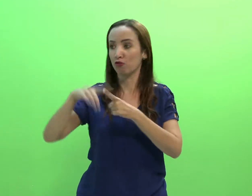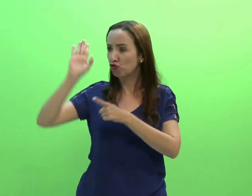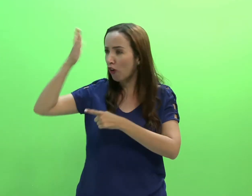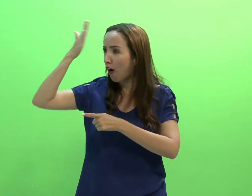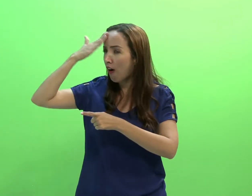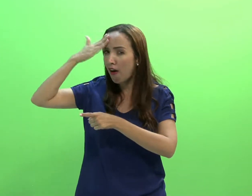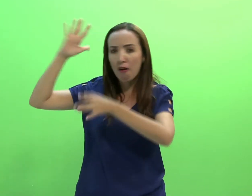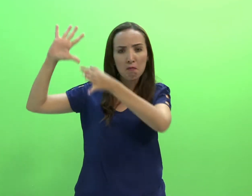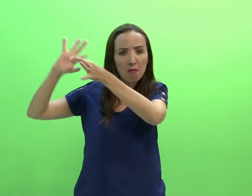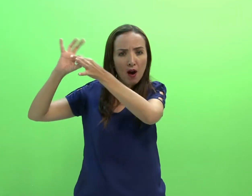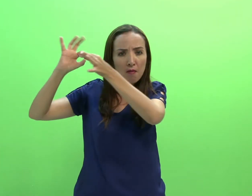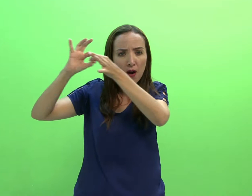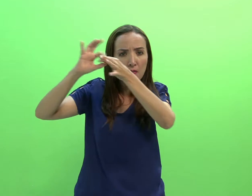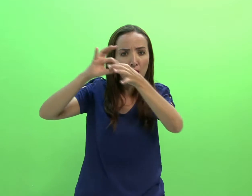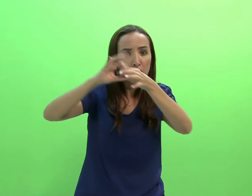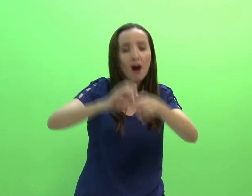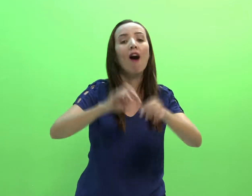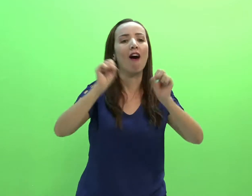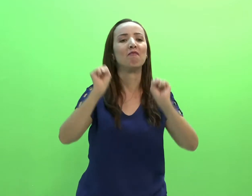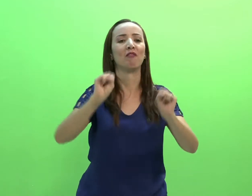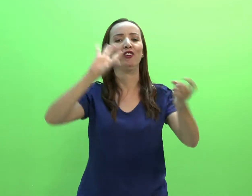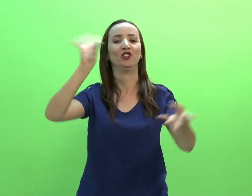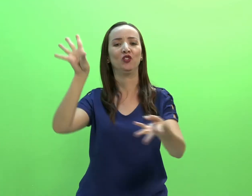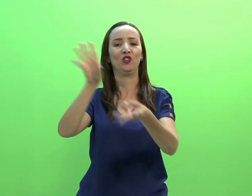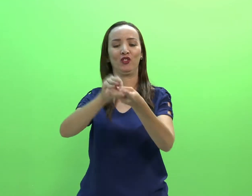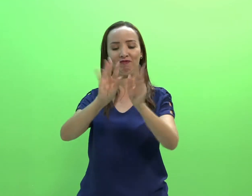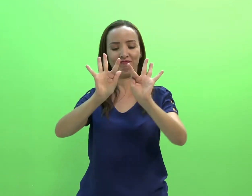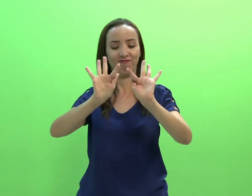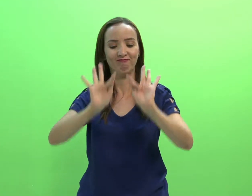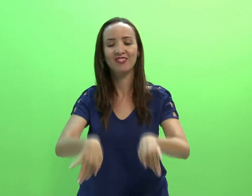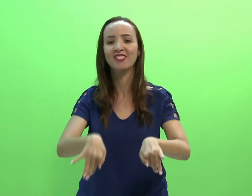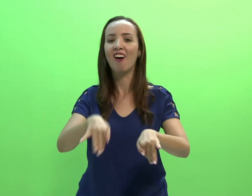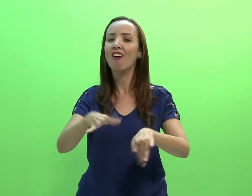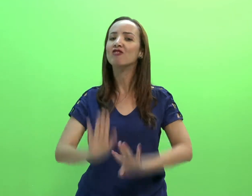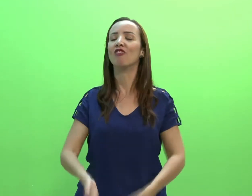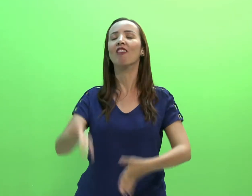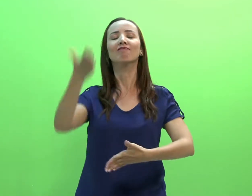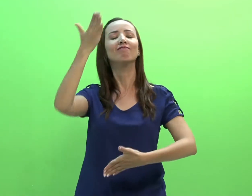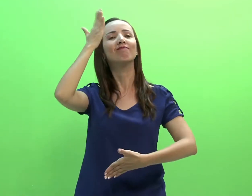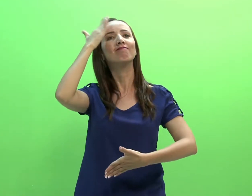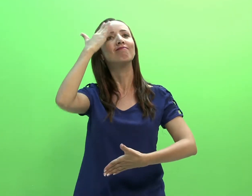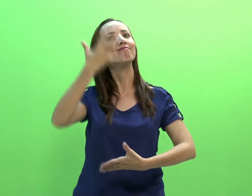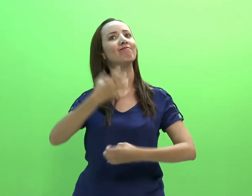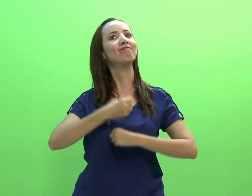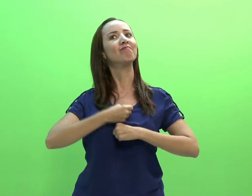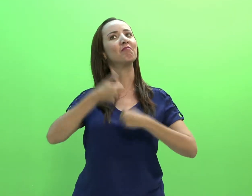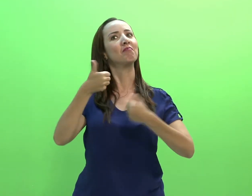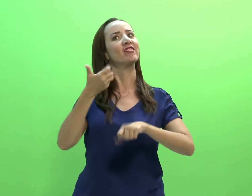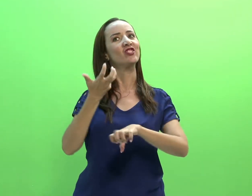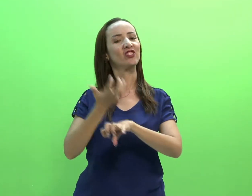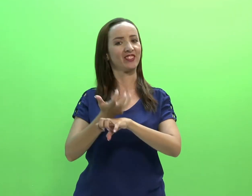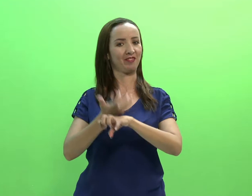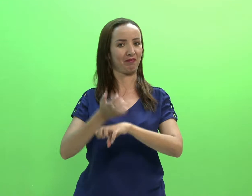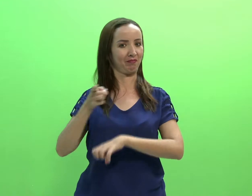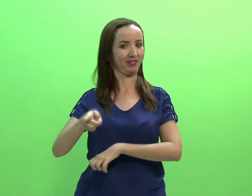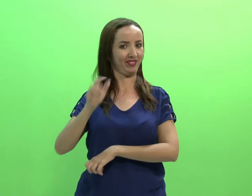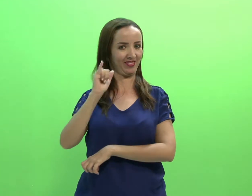Caso já saiba, muito interessante porque já contextualiza com a nossa aula final, com essa disciplina de